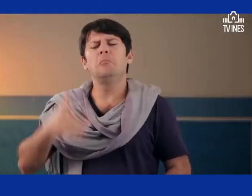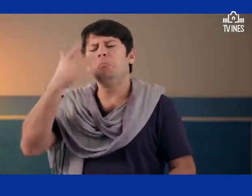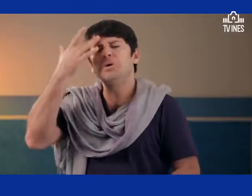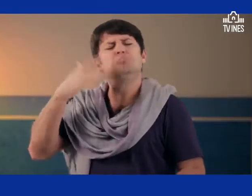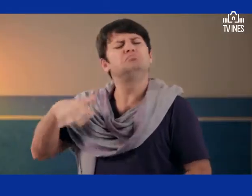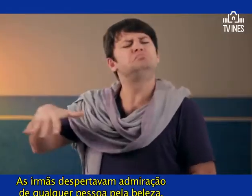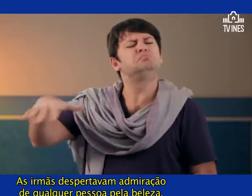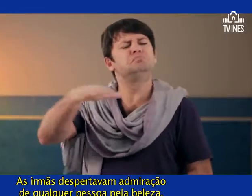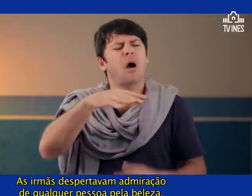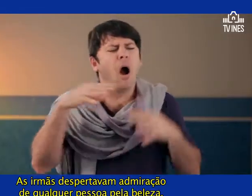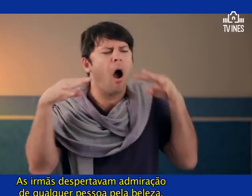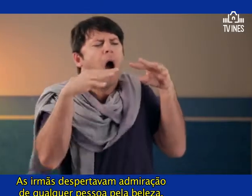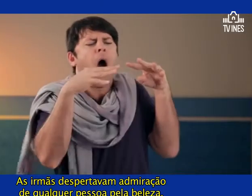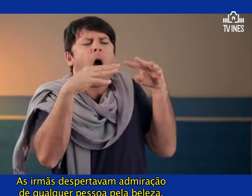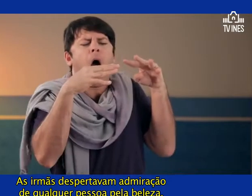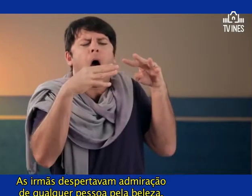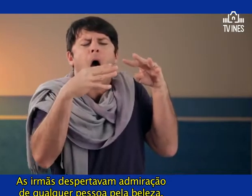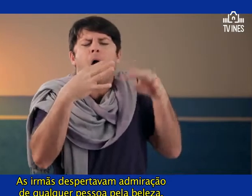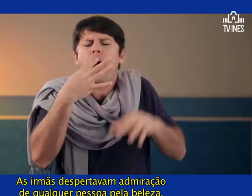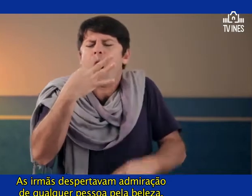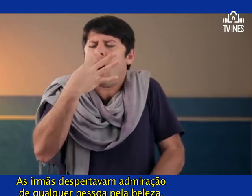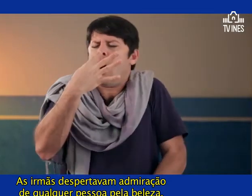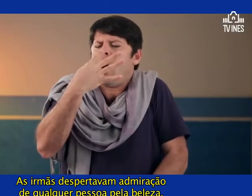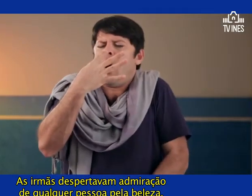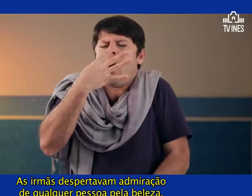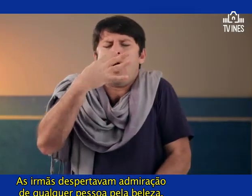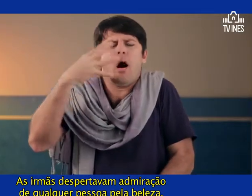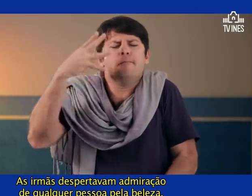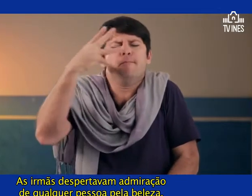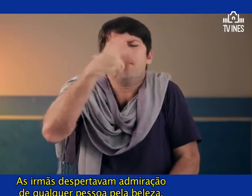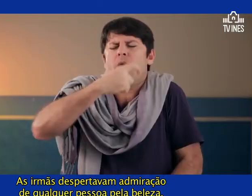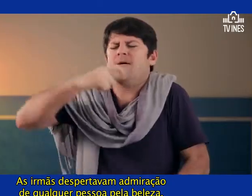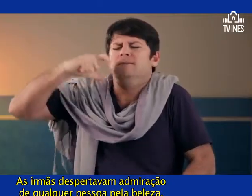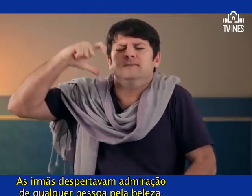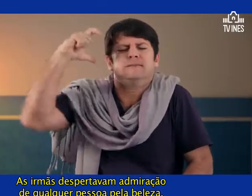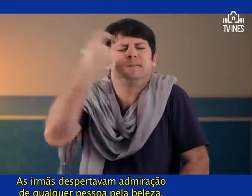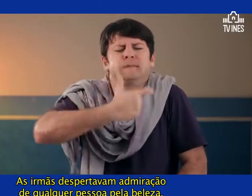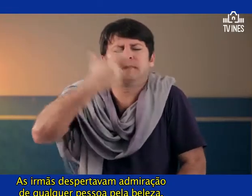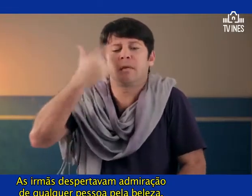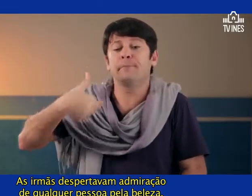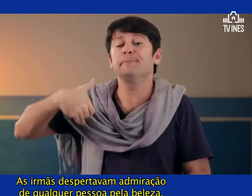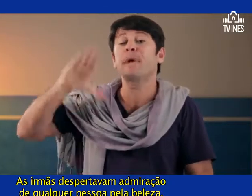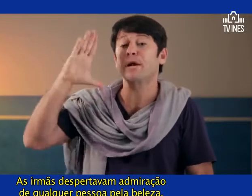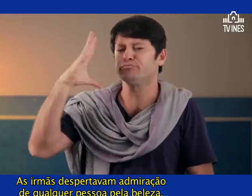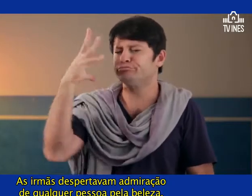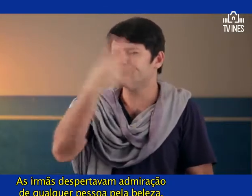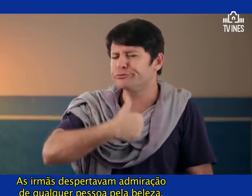As irmãs despertavam a admiração de qualquer pessoa pela beleza.